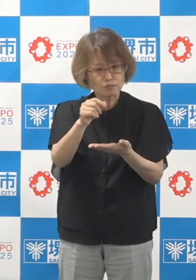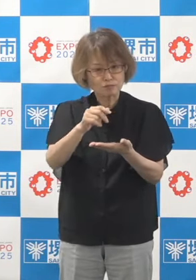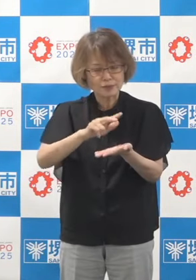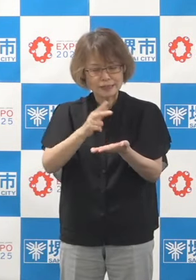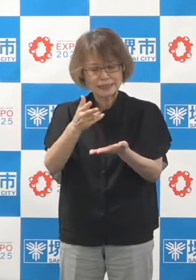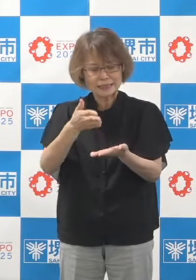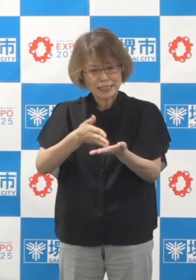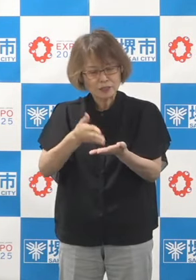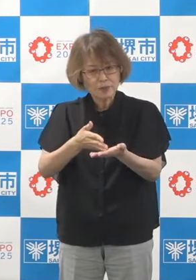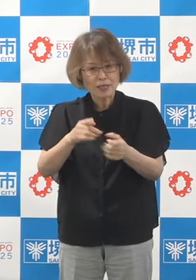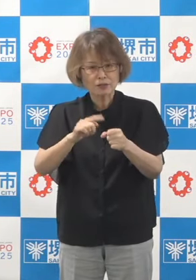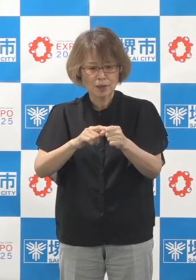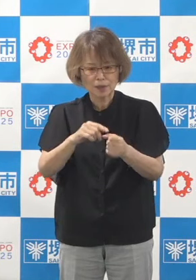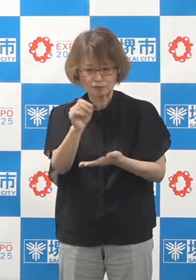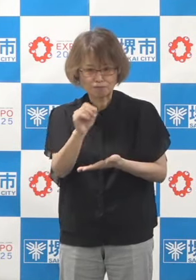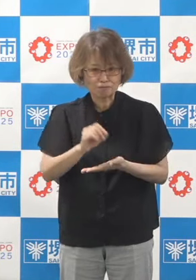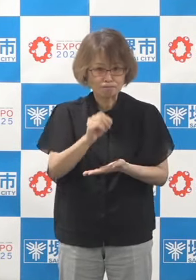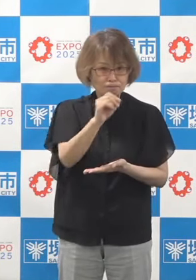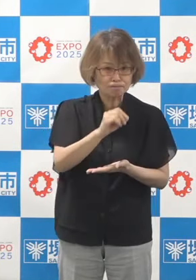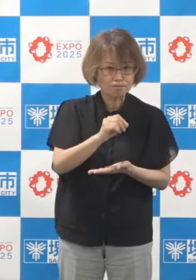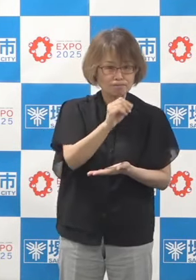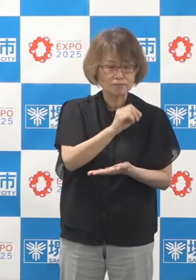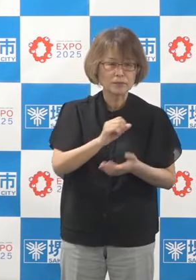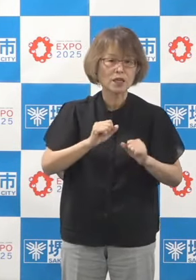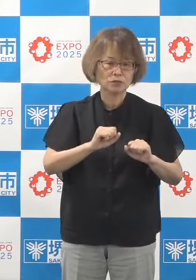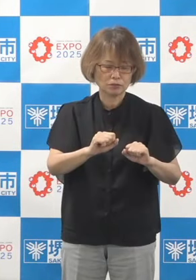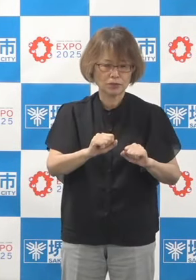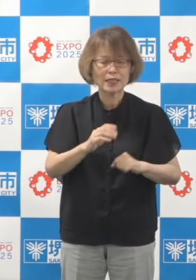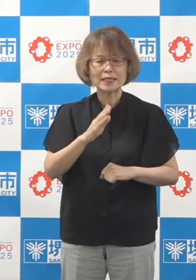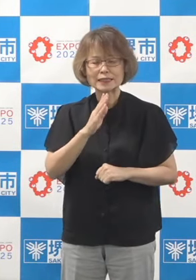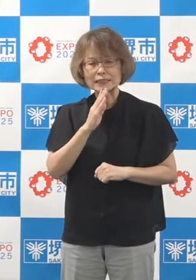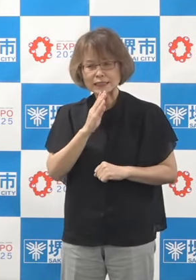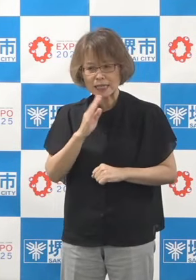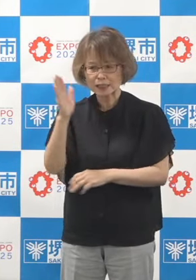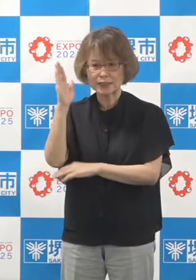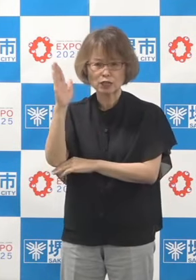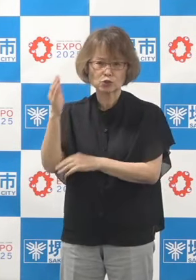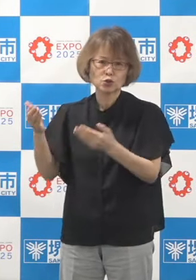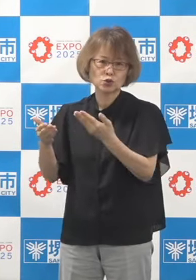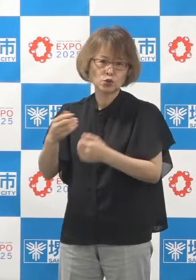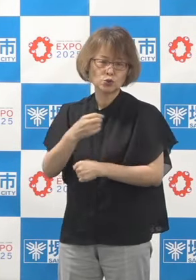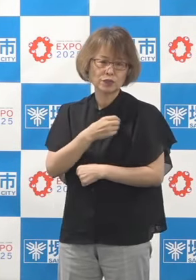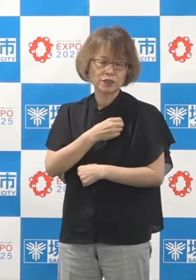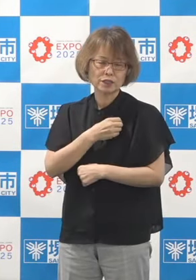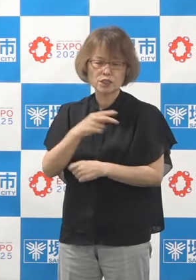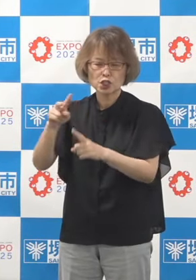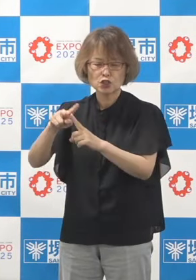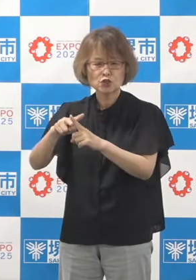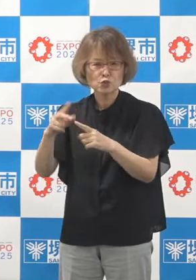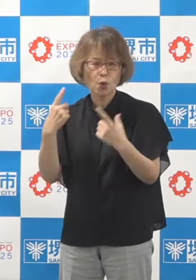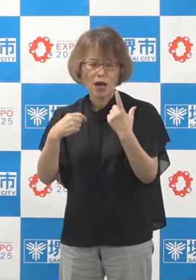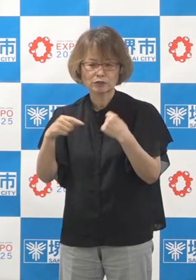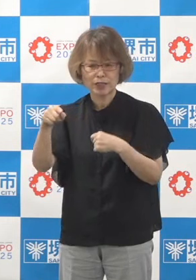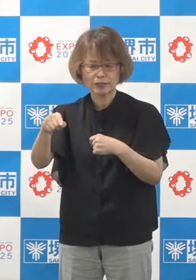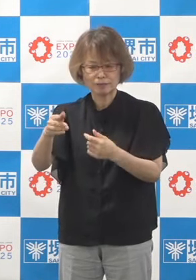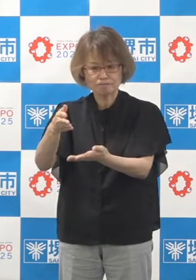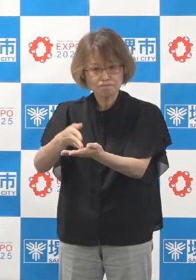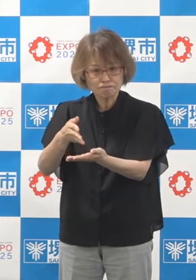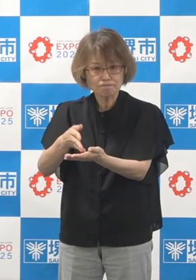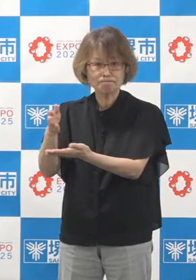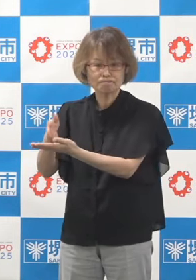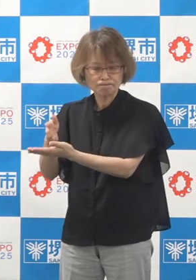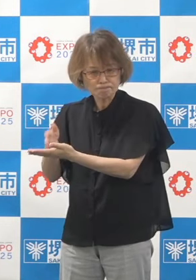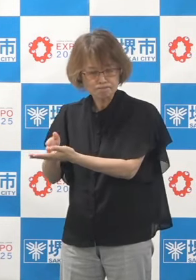作成をいたします。その後、実際に市の職員や小学生に対して講話をすることによりまして、語り